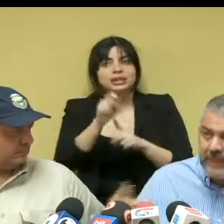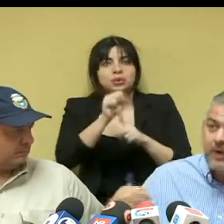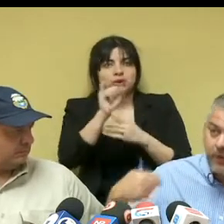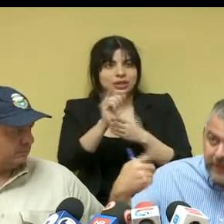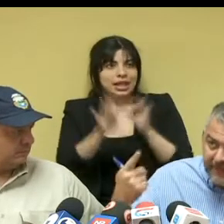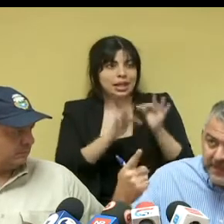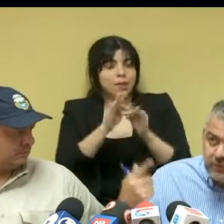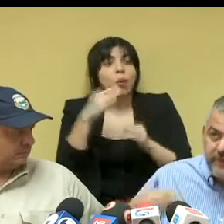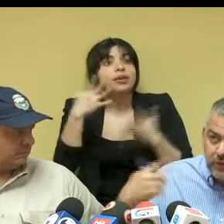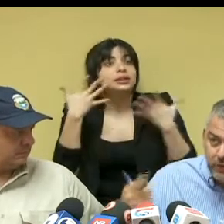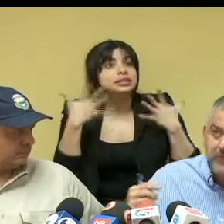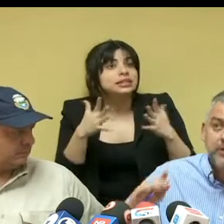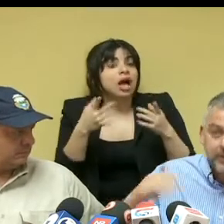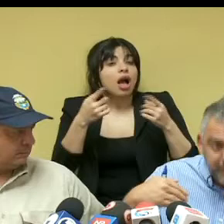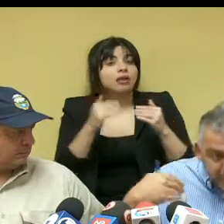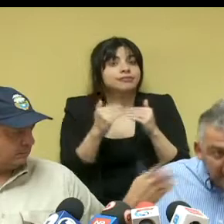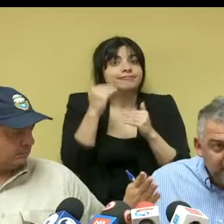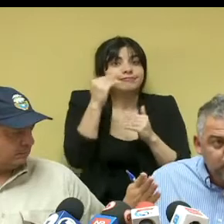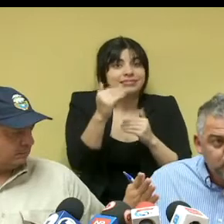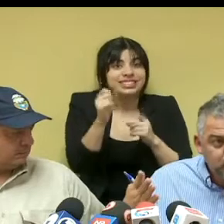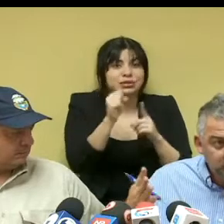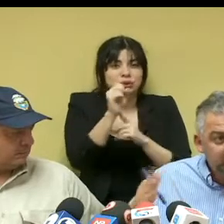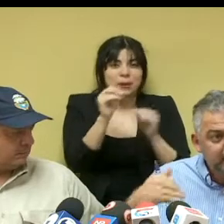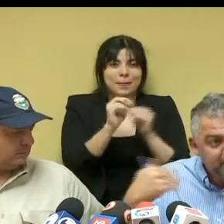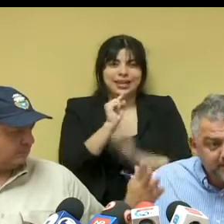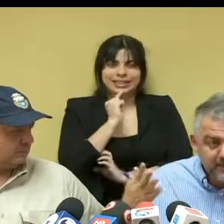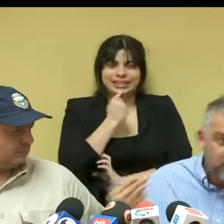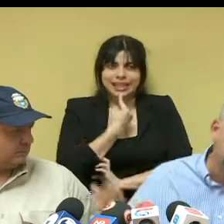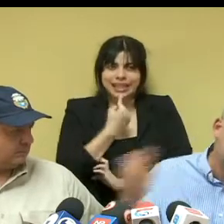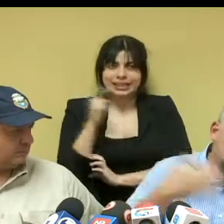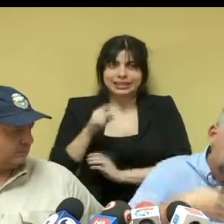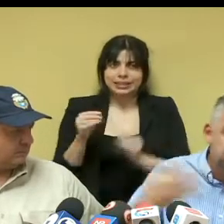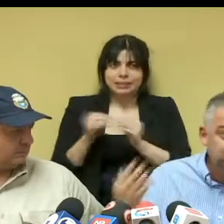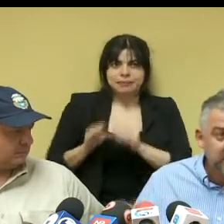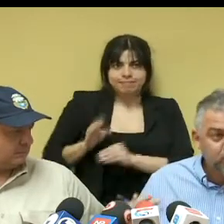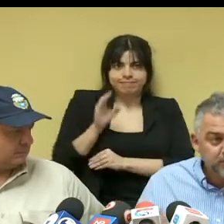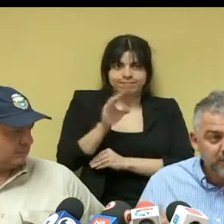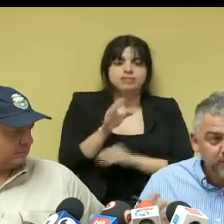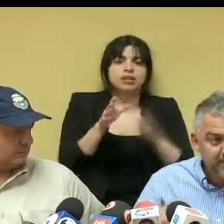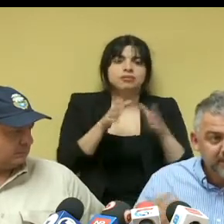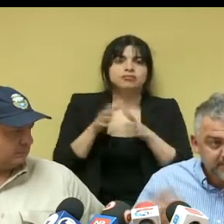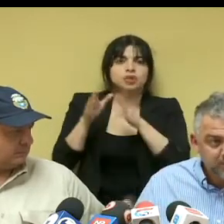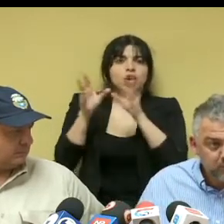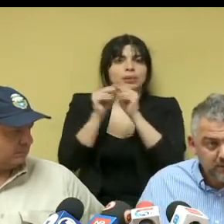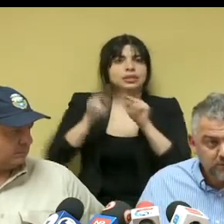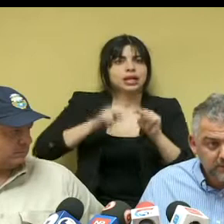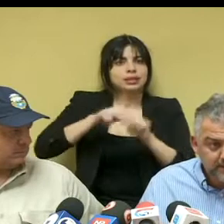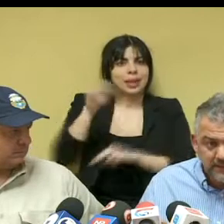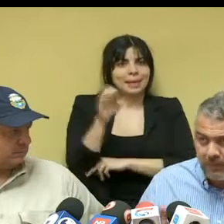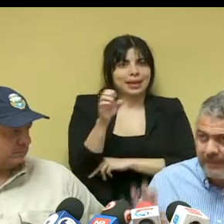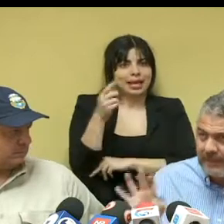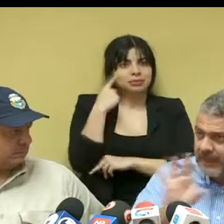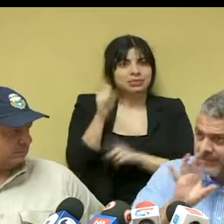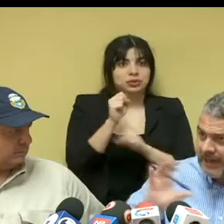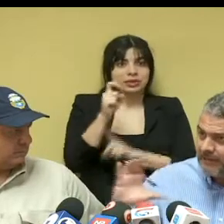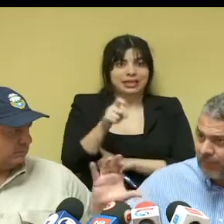este. Y cuando ya pasamos a eventos más gravosos que requieren más inversión, lo pasamos a la Comisión Nacional de Emergencias cuando la circunstancia